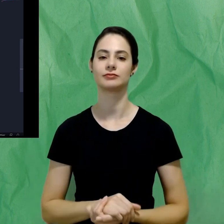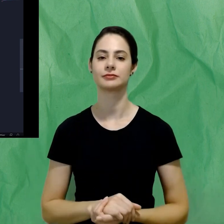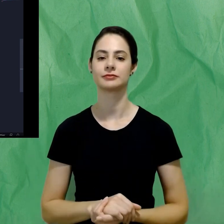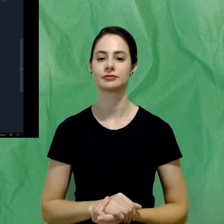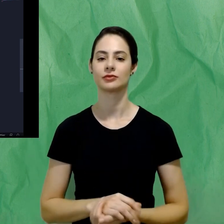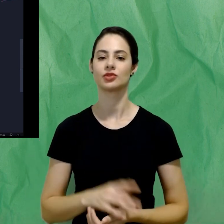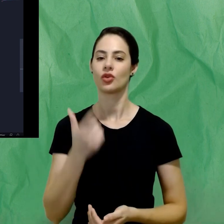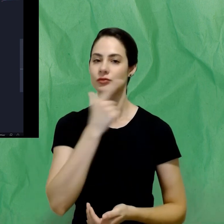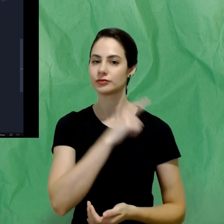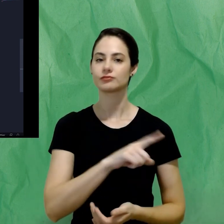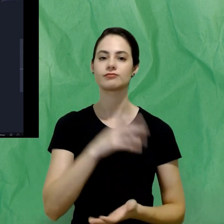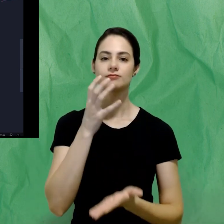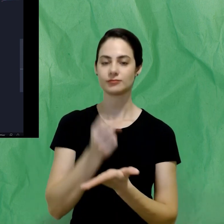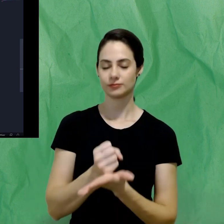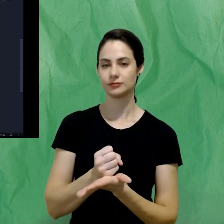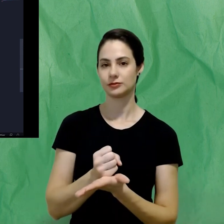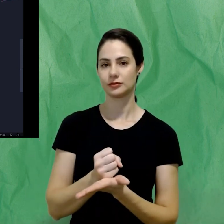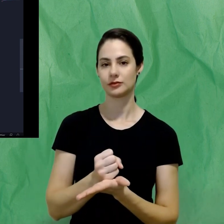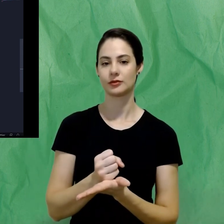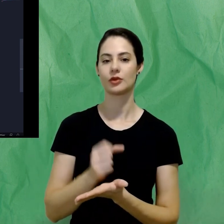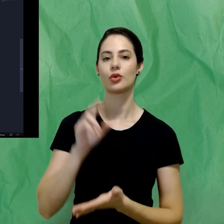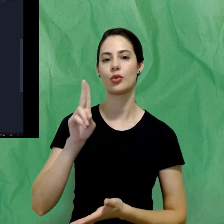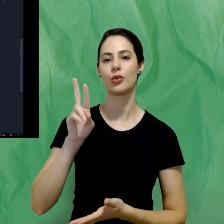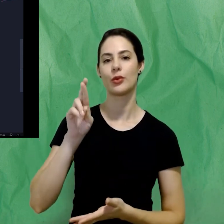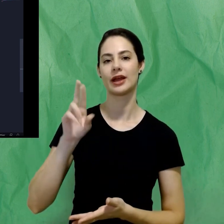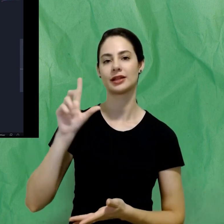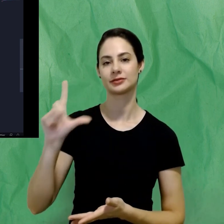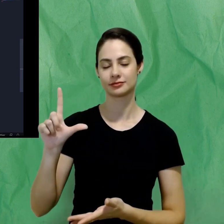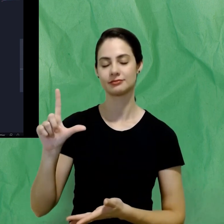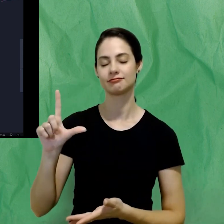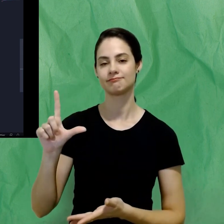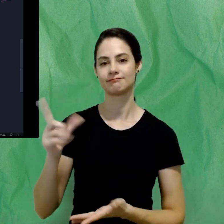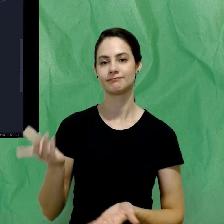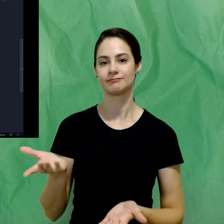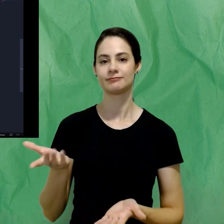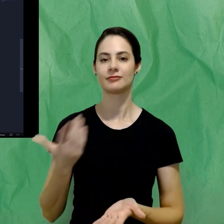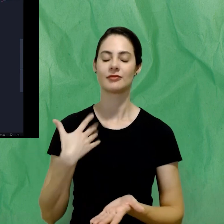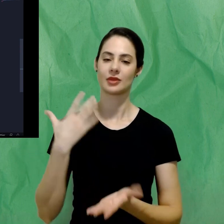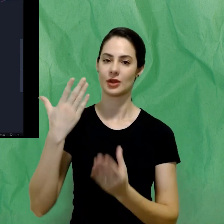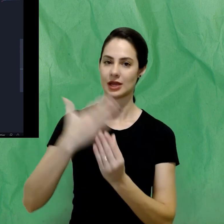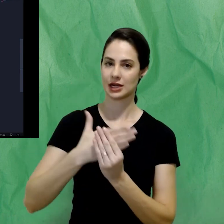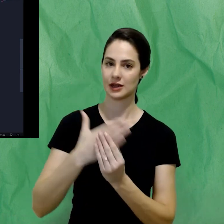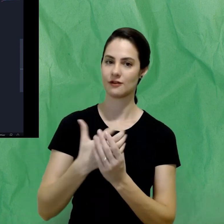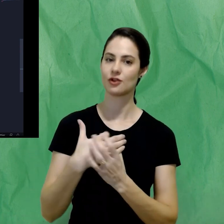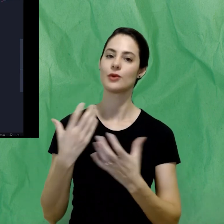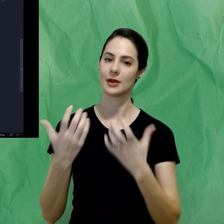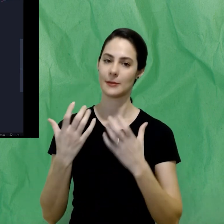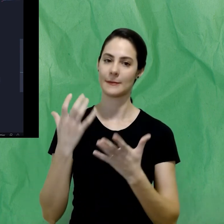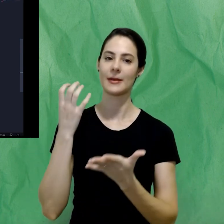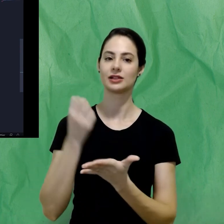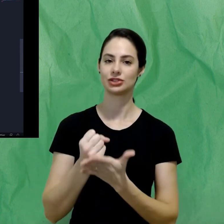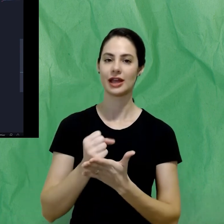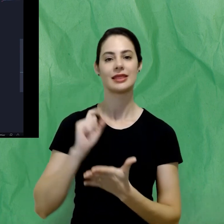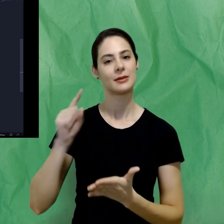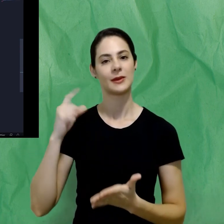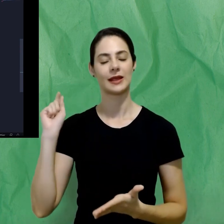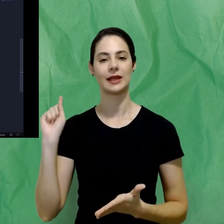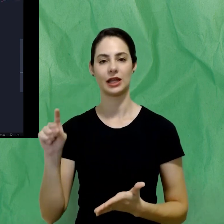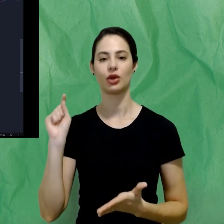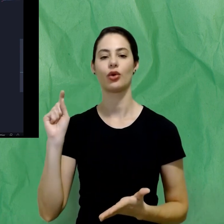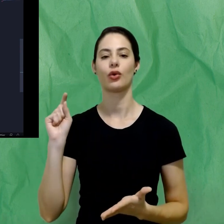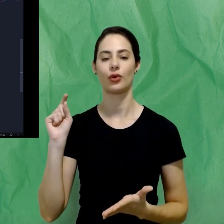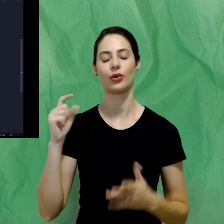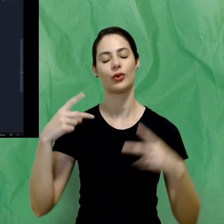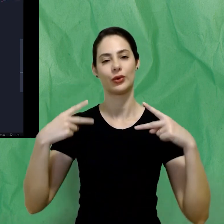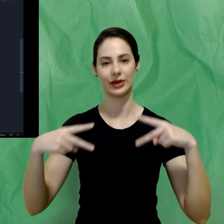para poder salvar dentro dele a URL, ou seja, salvar o arquivo que eu quero baixar. E depois cliquei